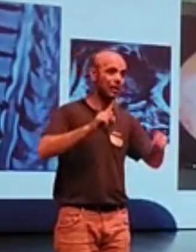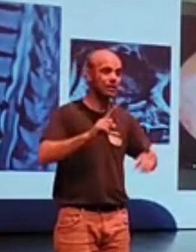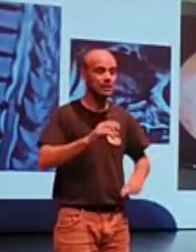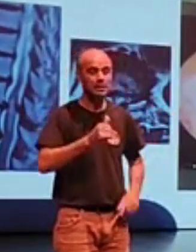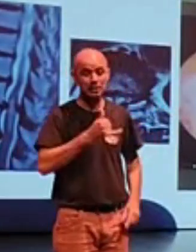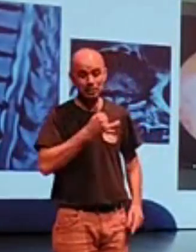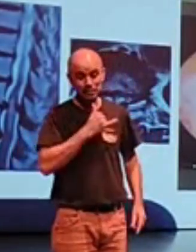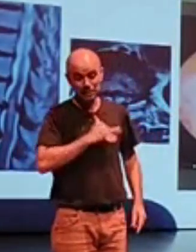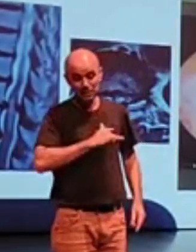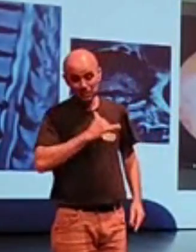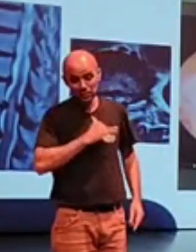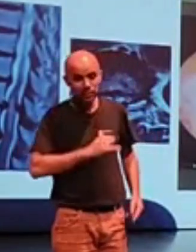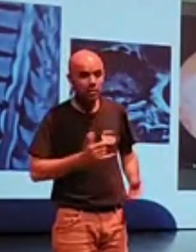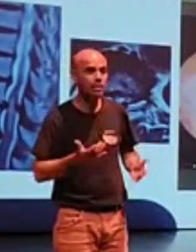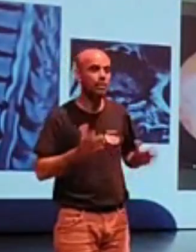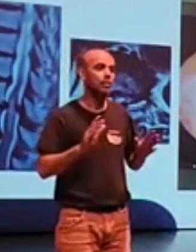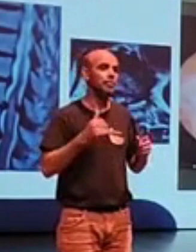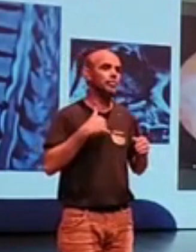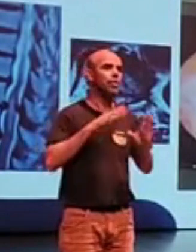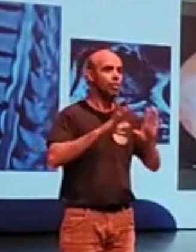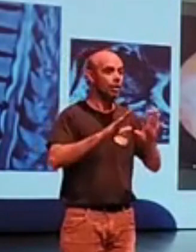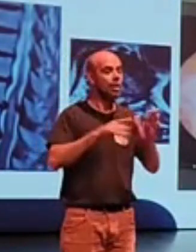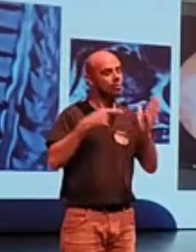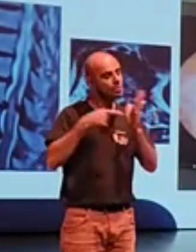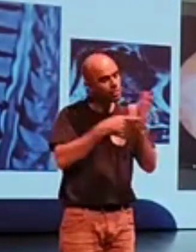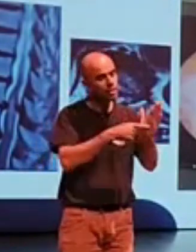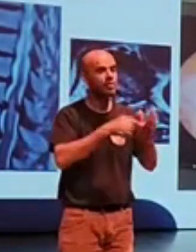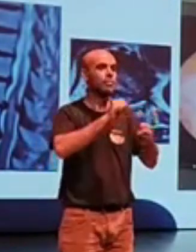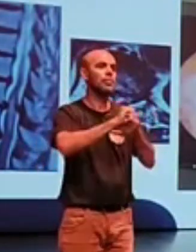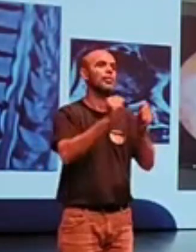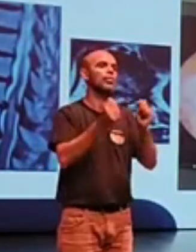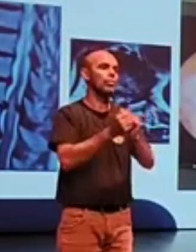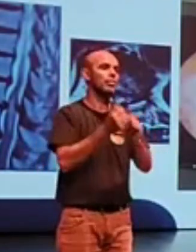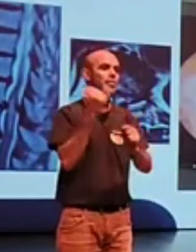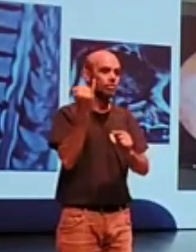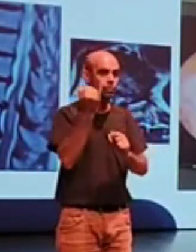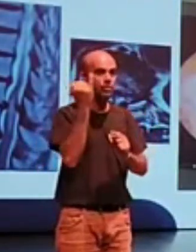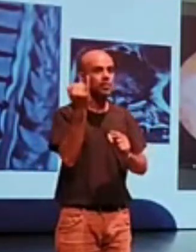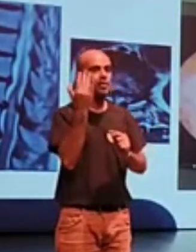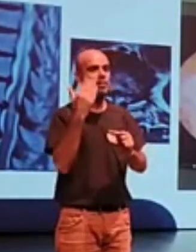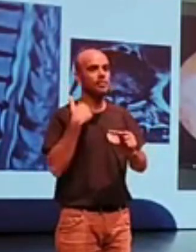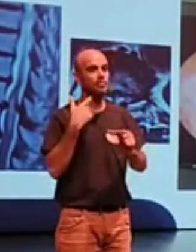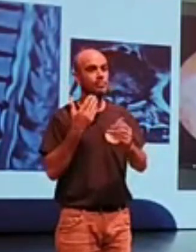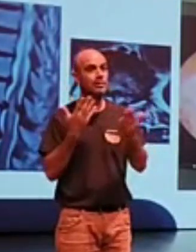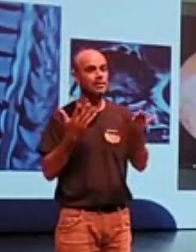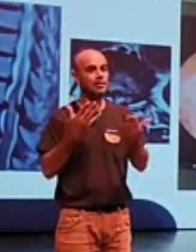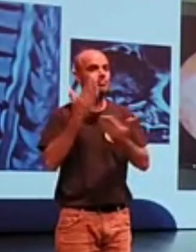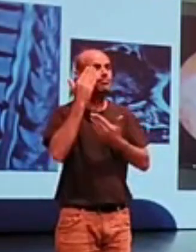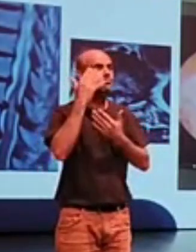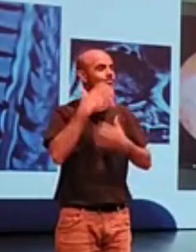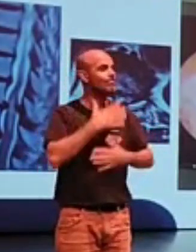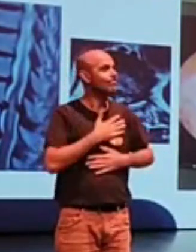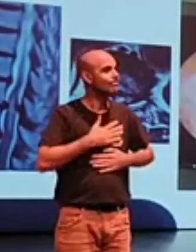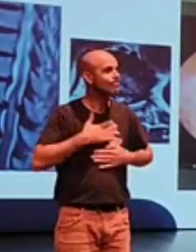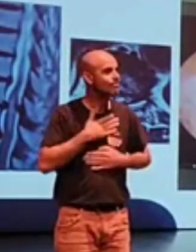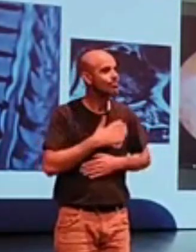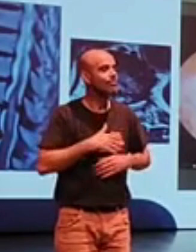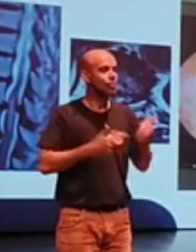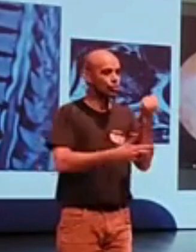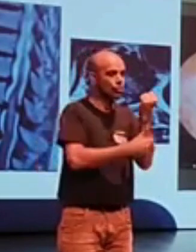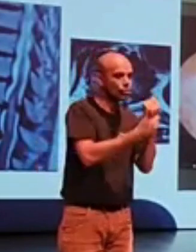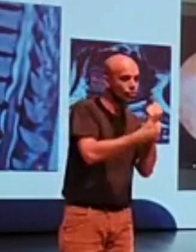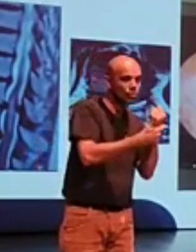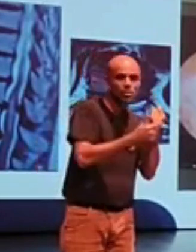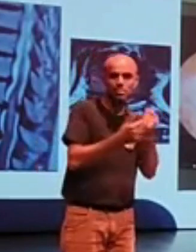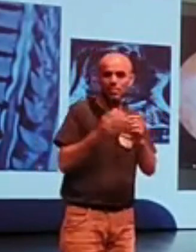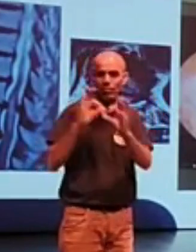Com indicação adequada, isso é o mais importante que eu ressaltar, ela é muito gratificante, tanto para o cirurgião quanto para o